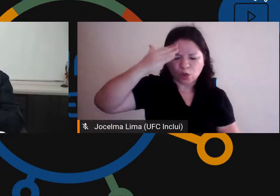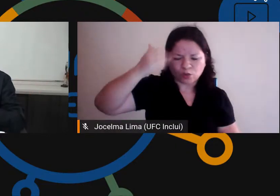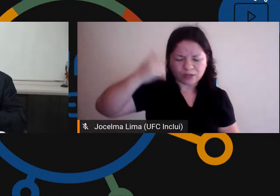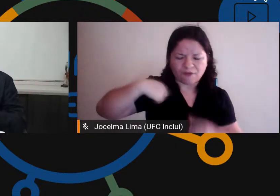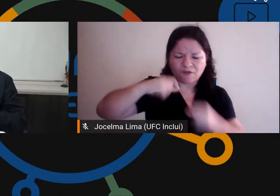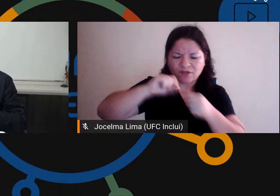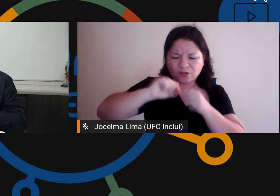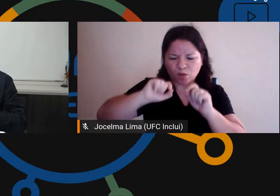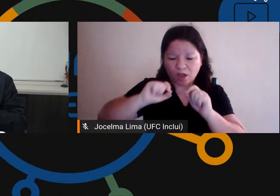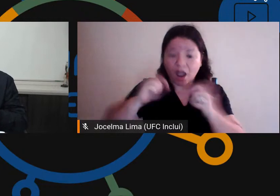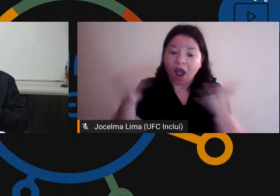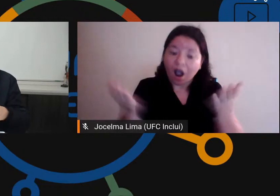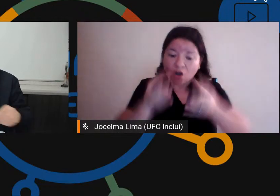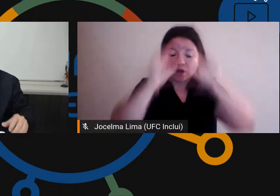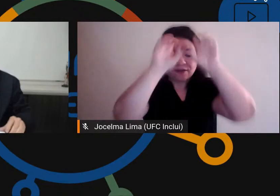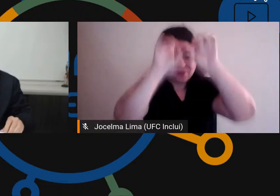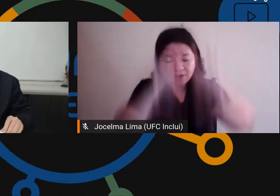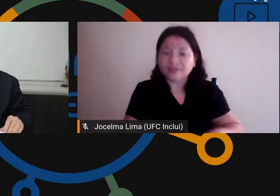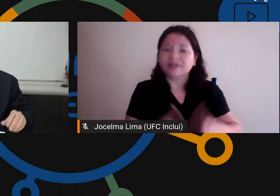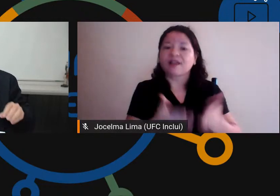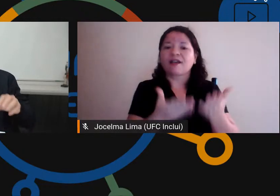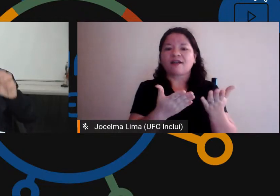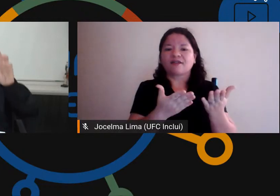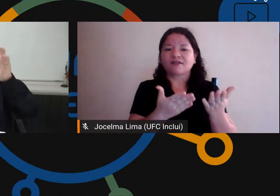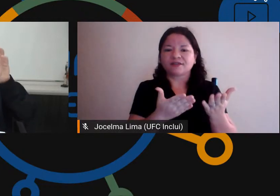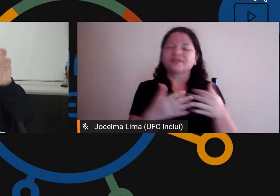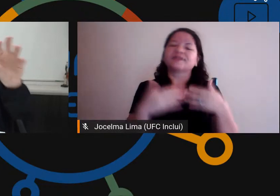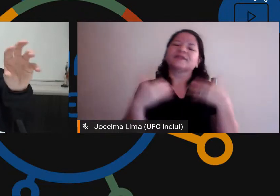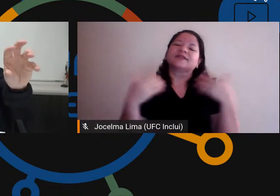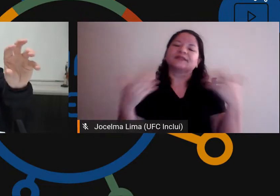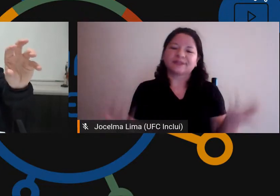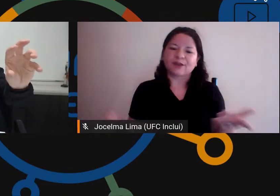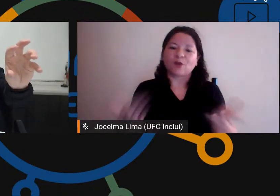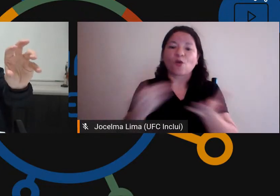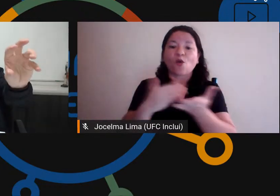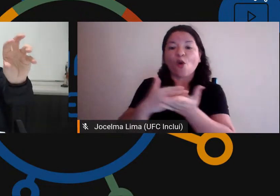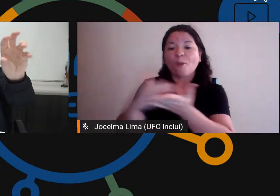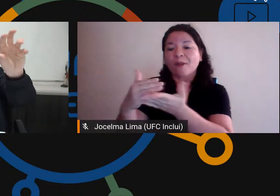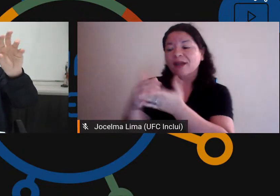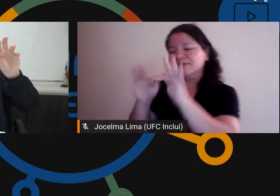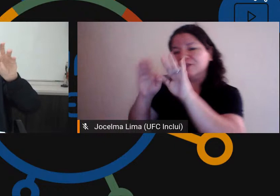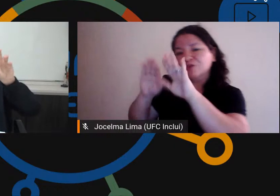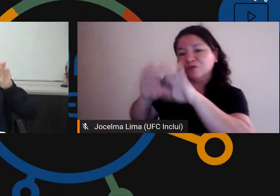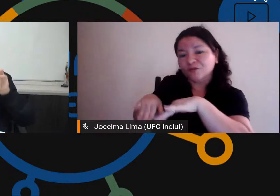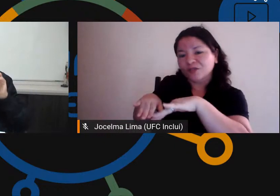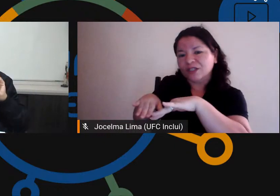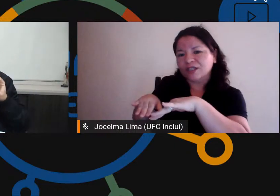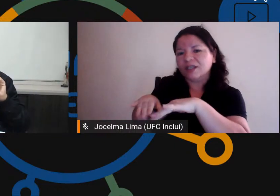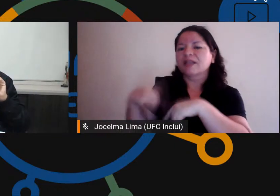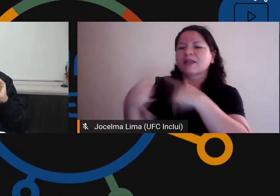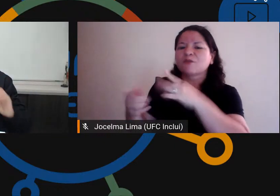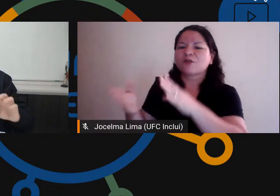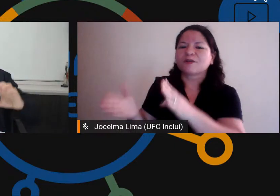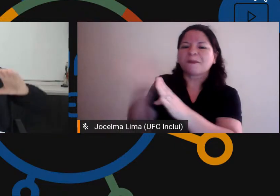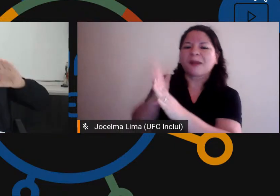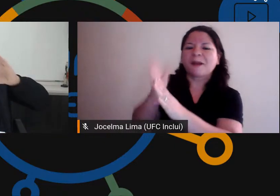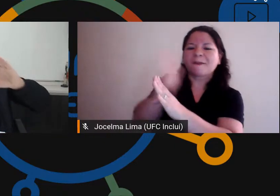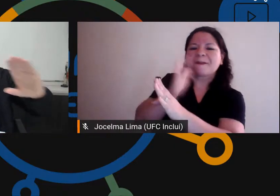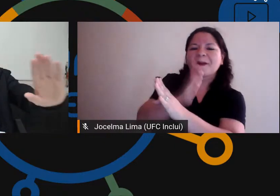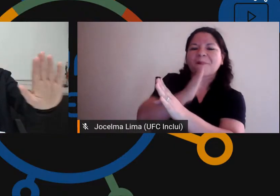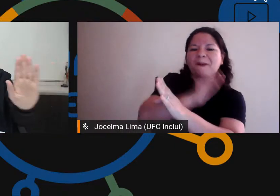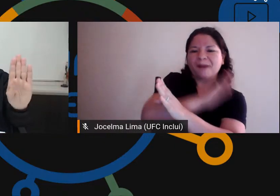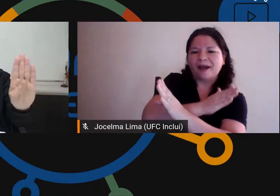escreva. Ok? Então, veja, comece pelo fim e venha de trás para frente.